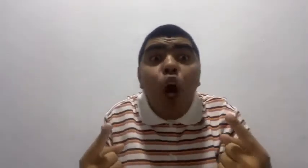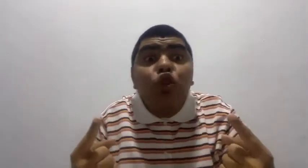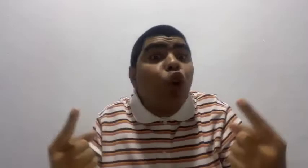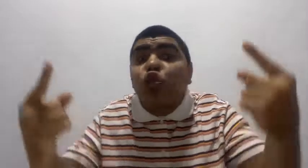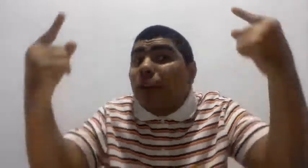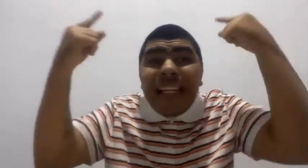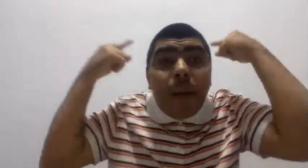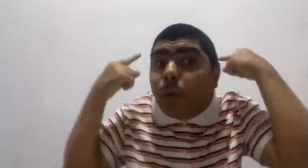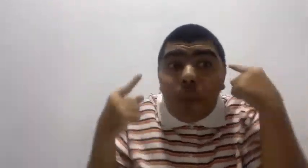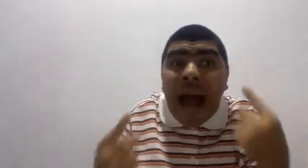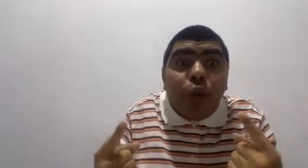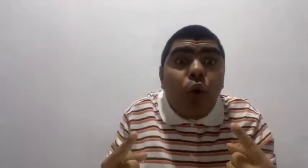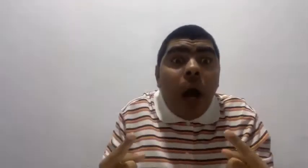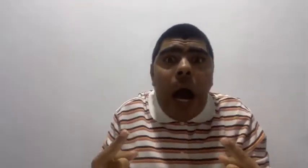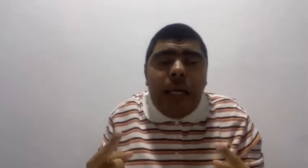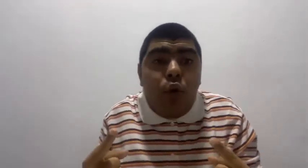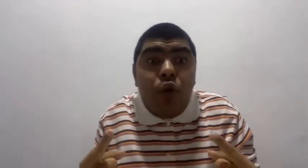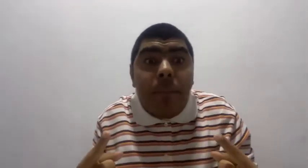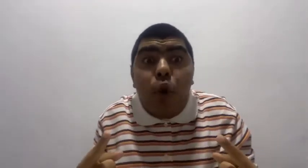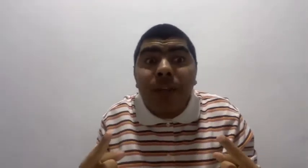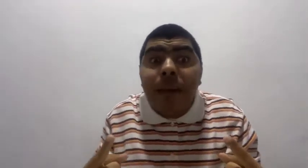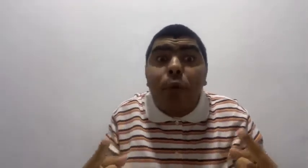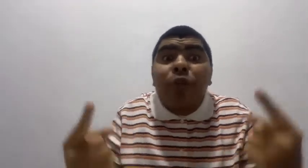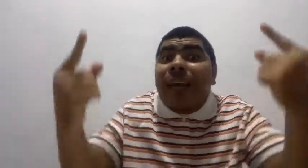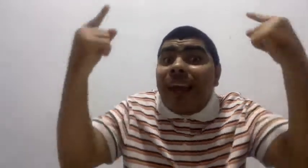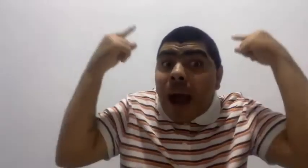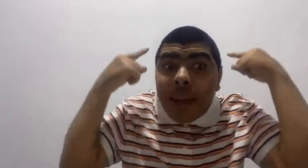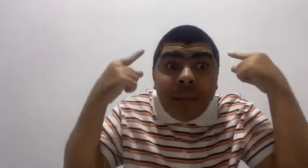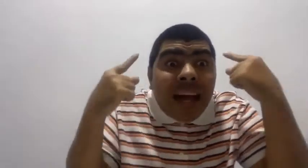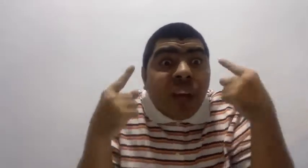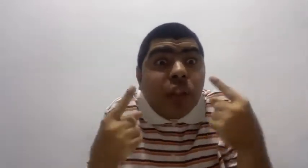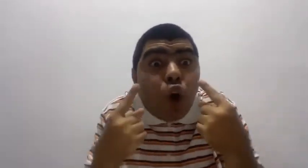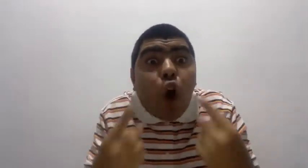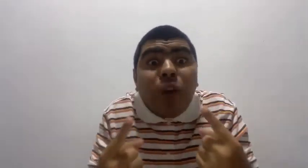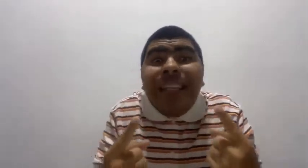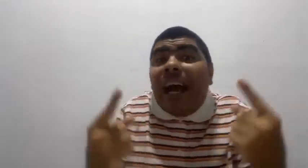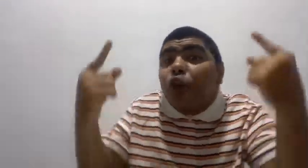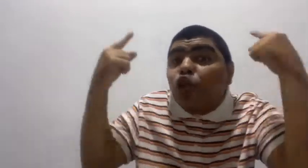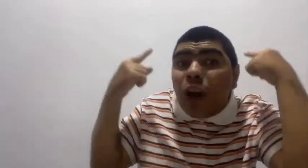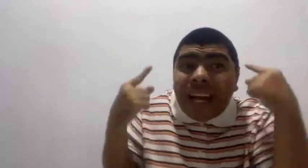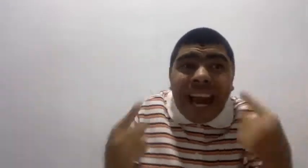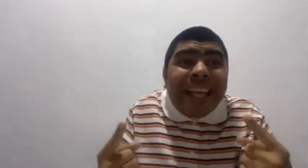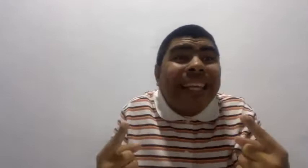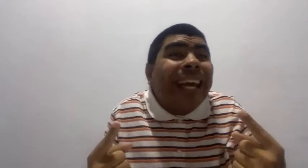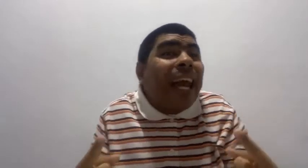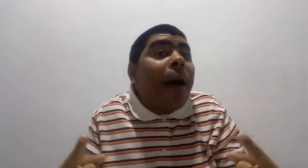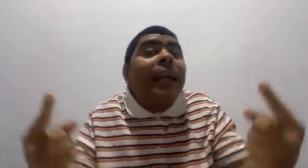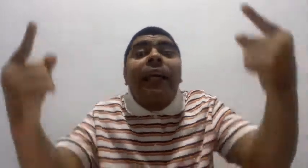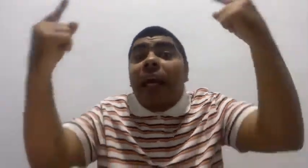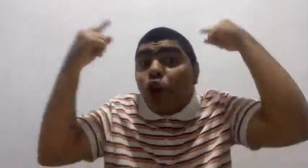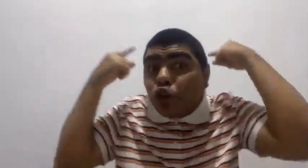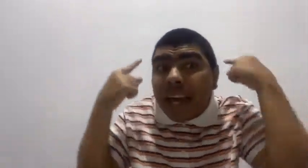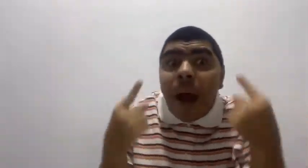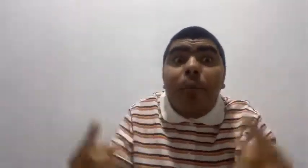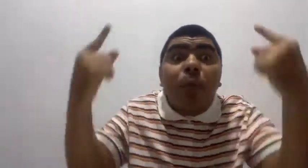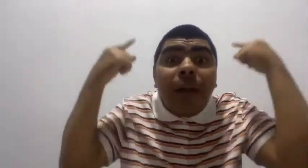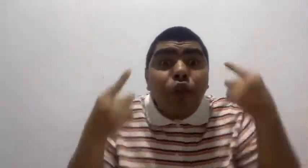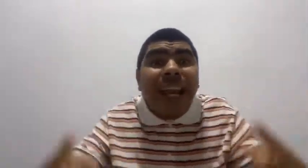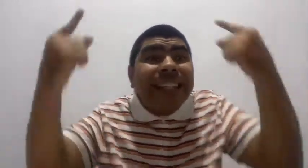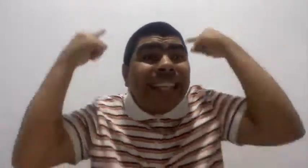no están aprobados. Aleluya. ¿Por qué? Porque, amén, hacen cosas que a Dios no le agradan. ¿Y de qué vale que yo sea aprobado delante de